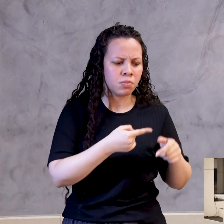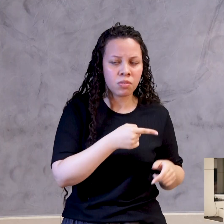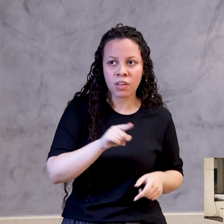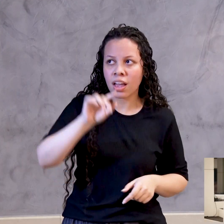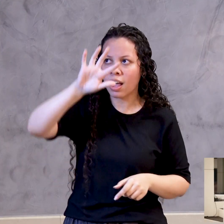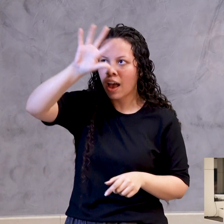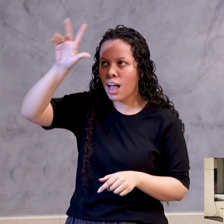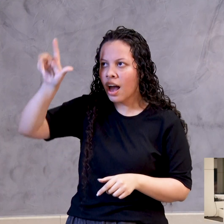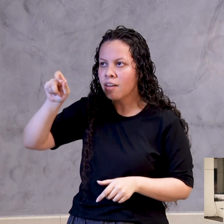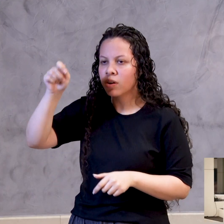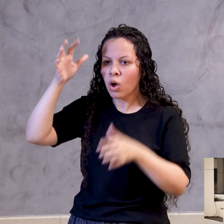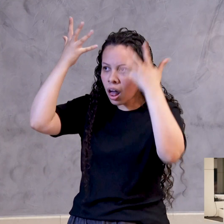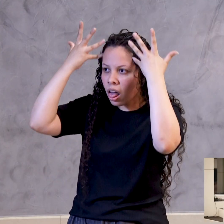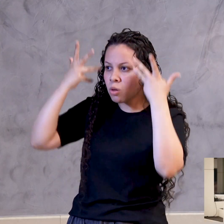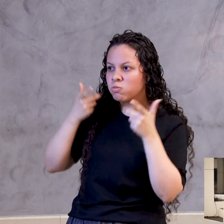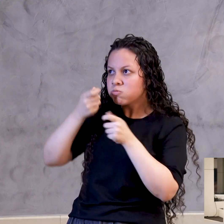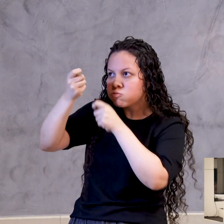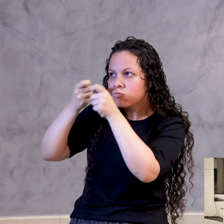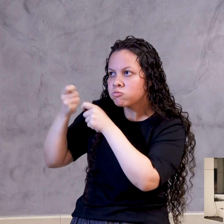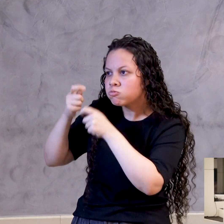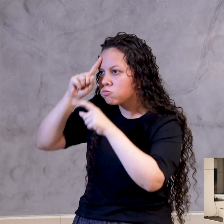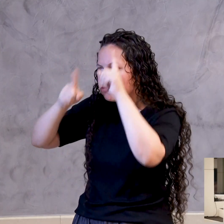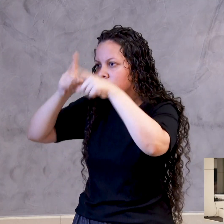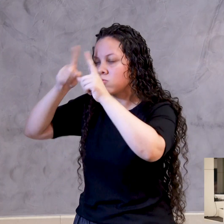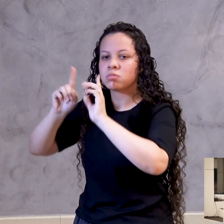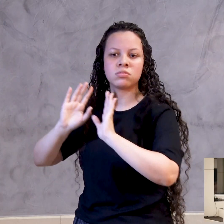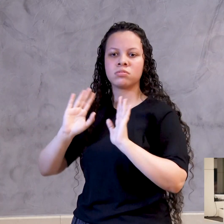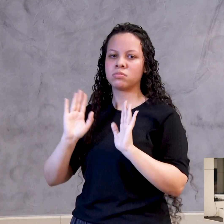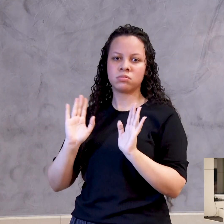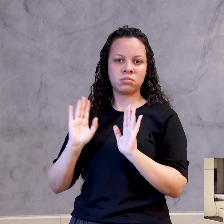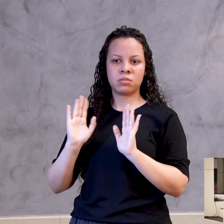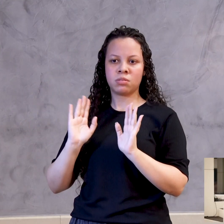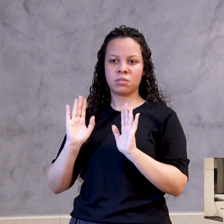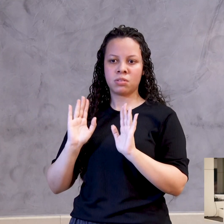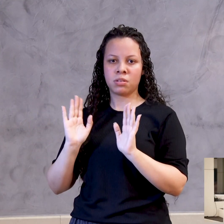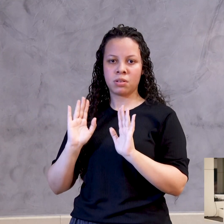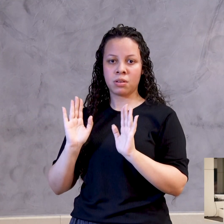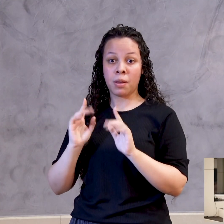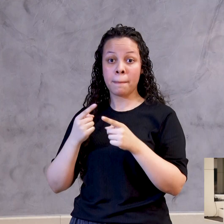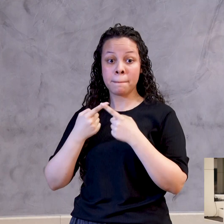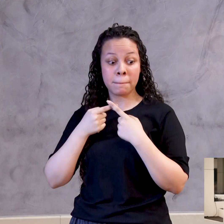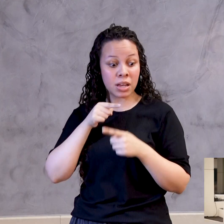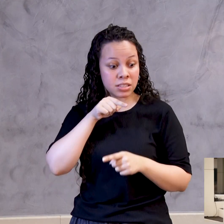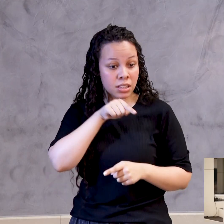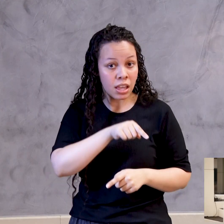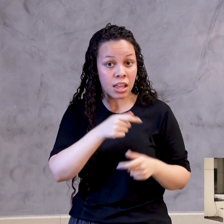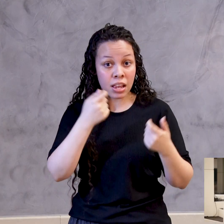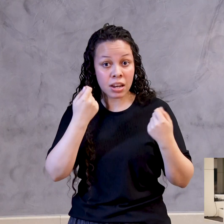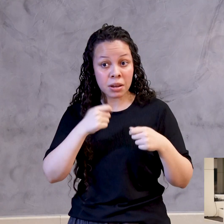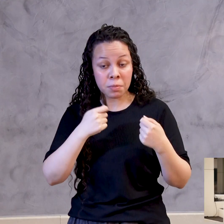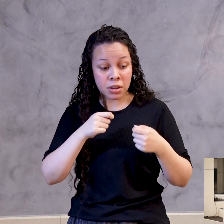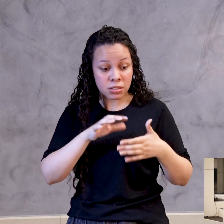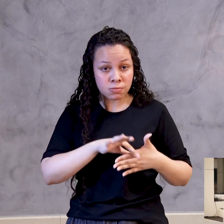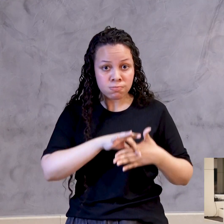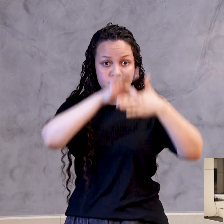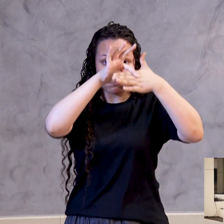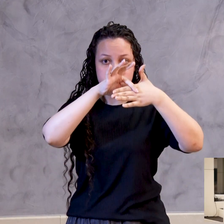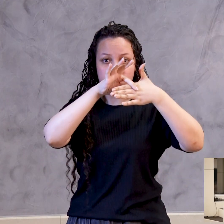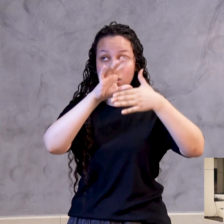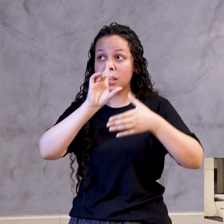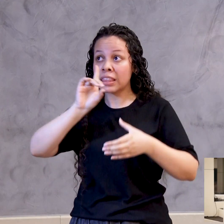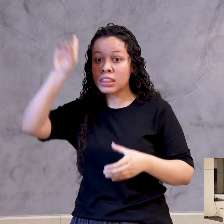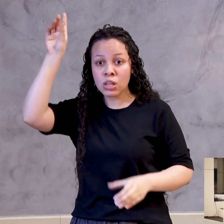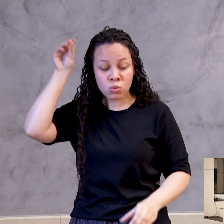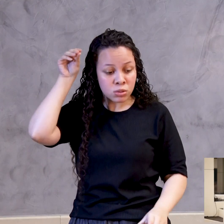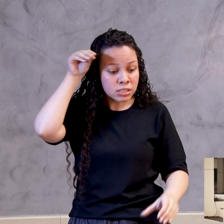um leão, mas que ele tenha essa representação do Deus que domina todas